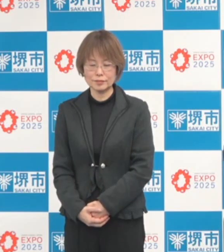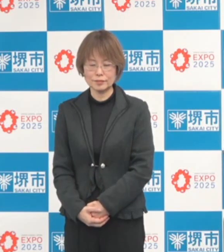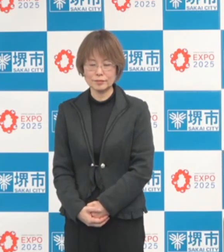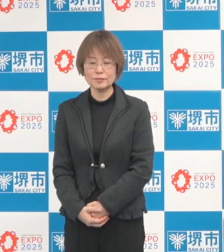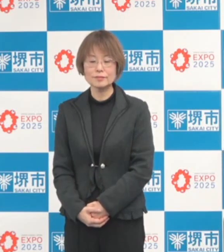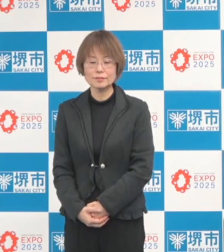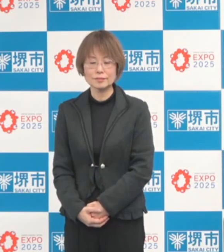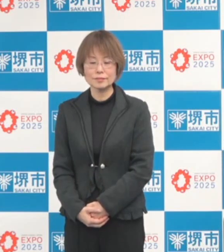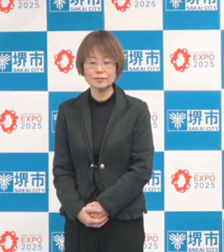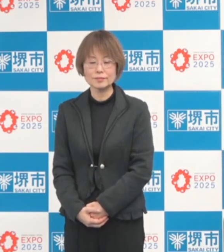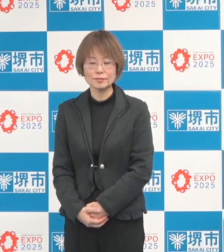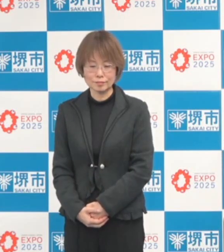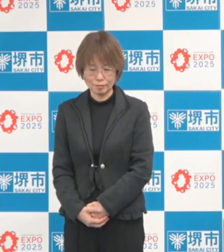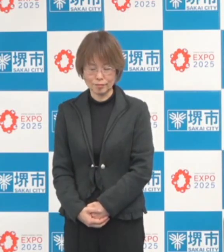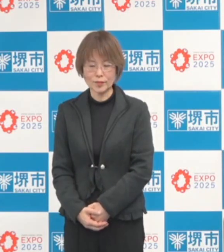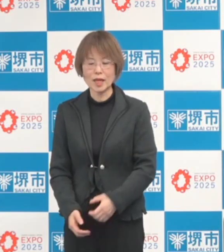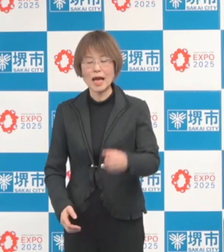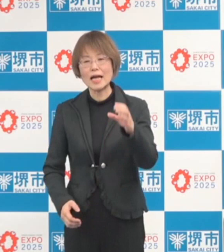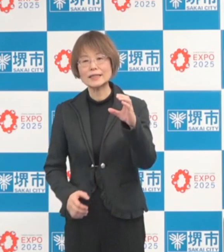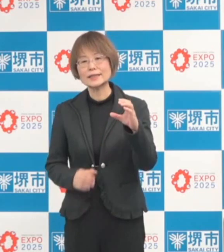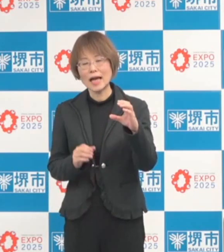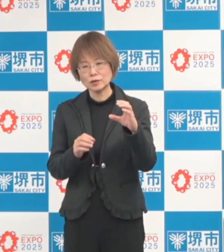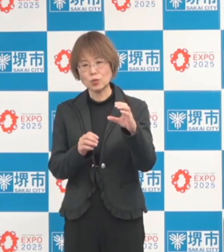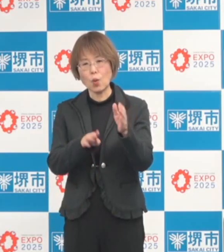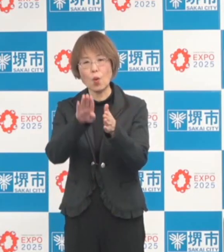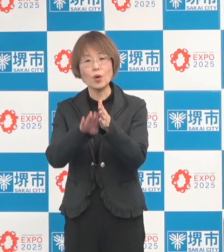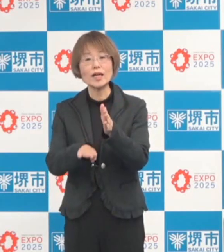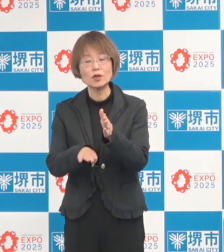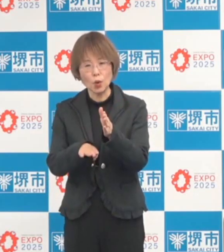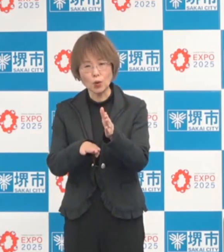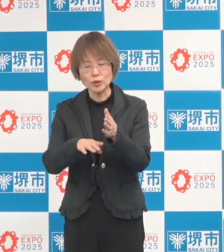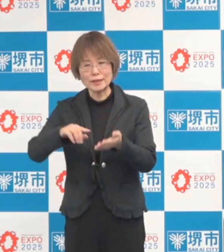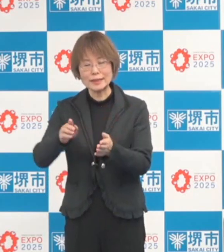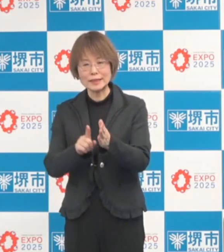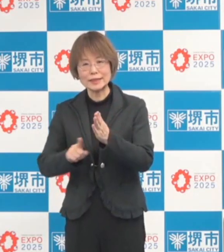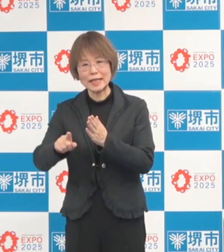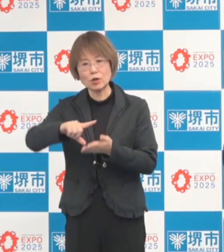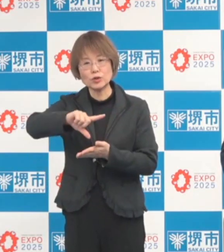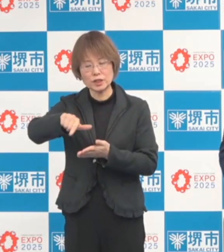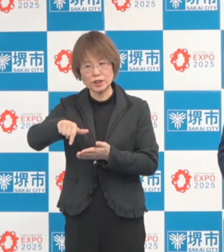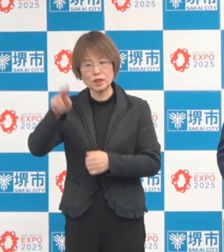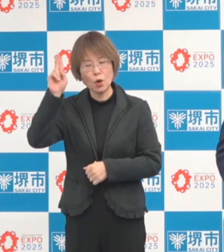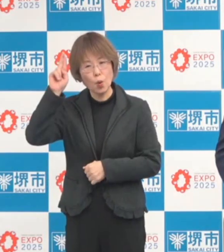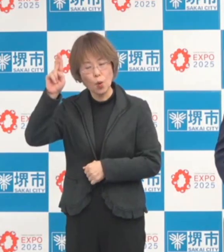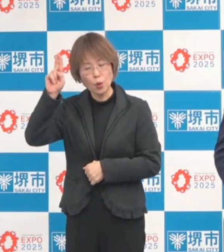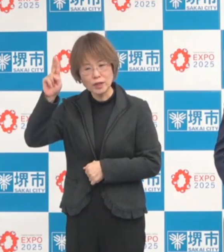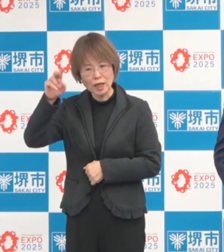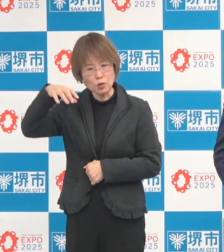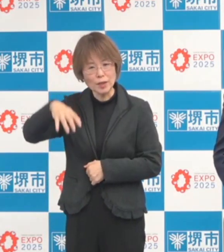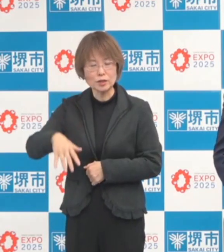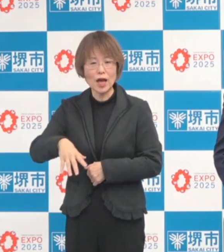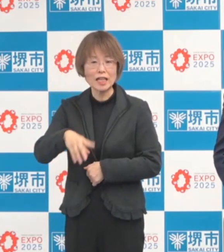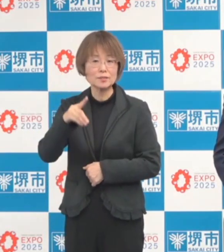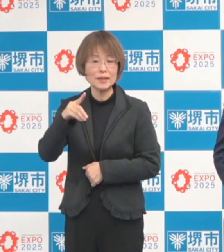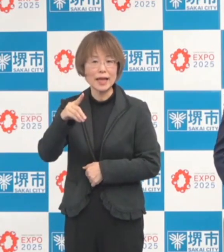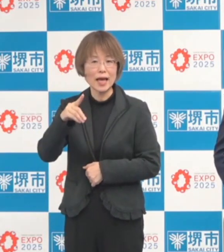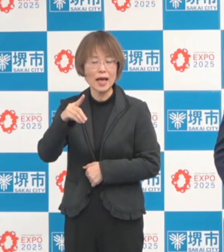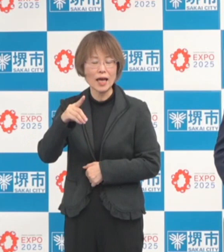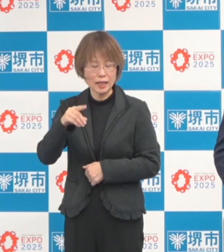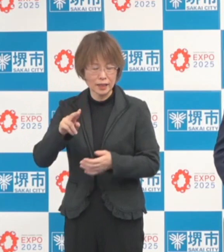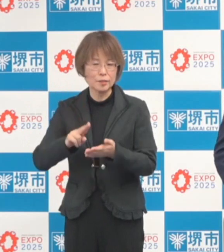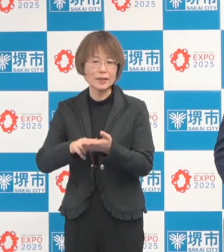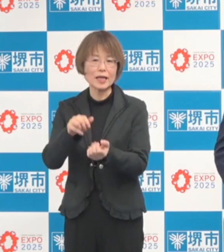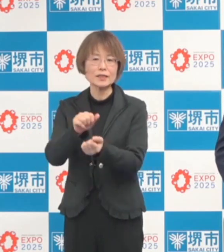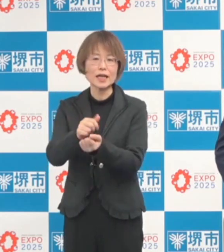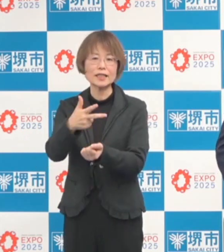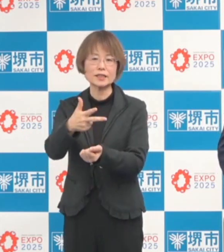はい、そしてこの脱炭素先行地域につきましては、大阪において初めて選定されたのが堺市